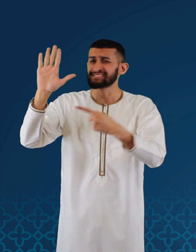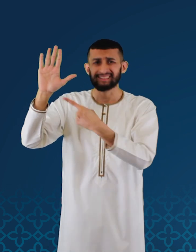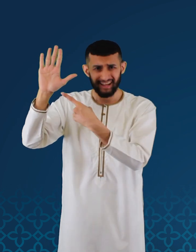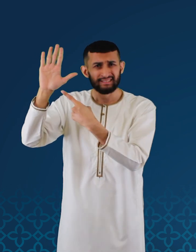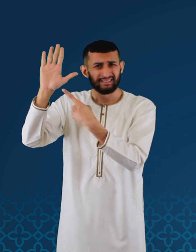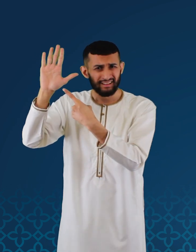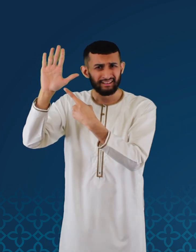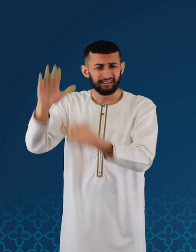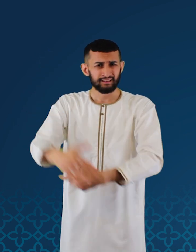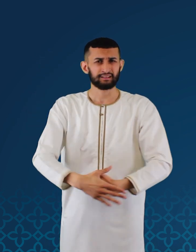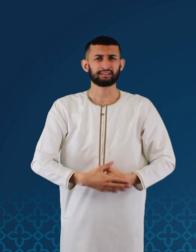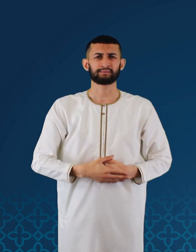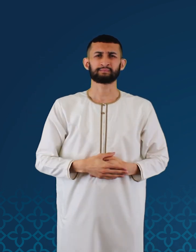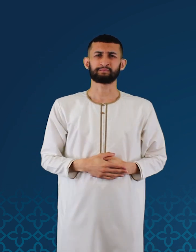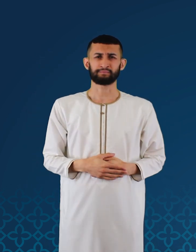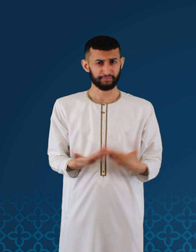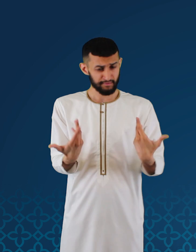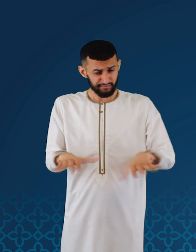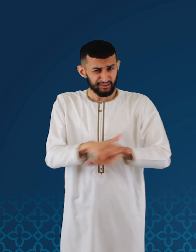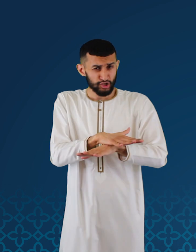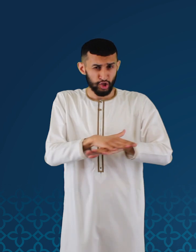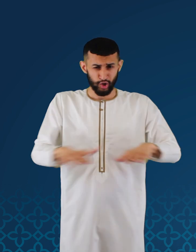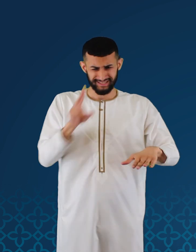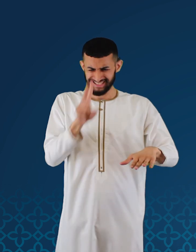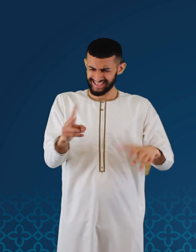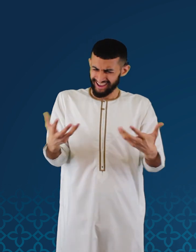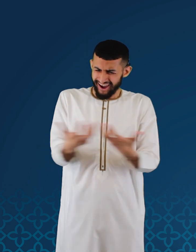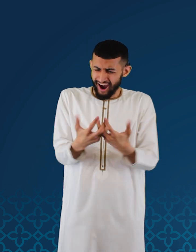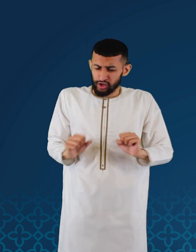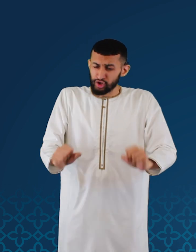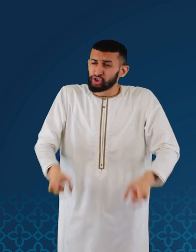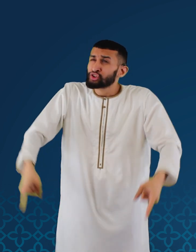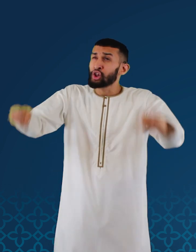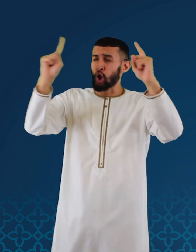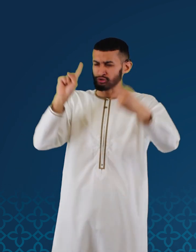حجر ألم تر كيف فعل ربك